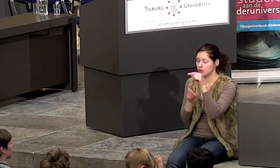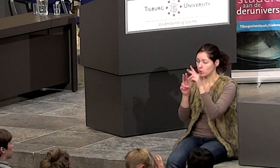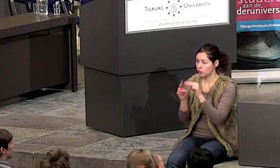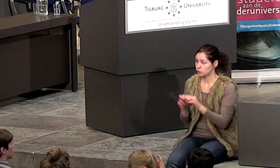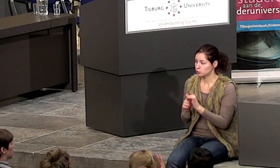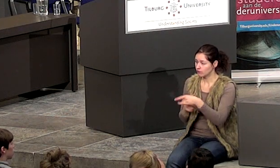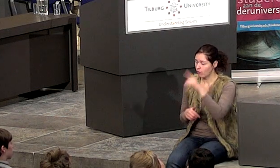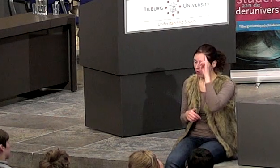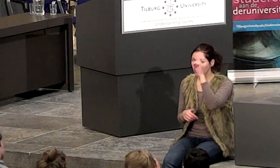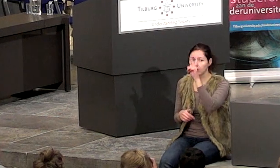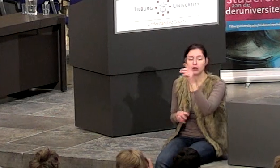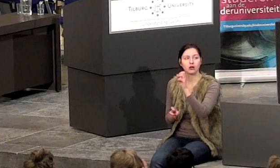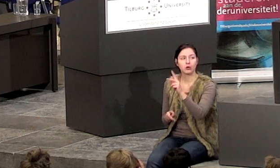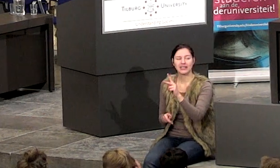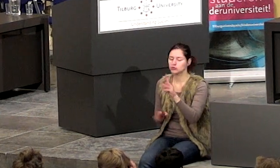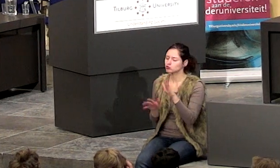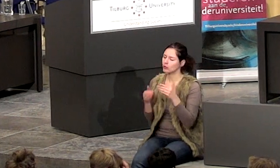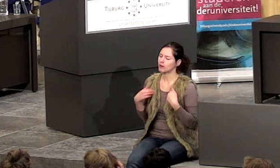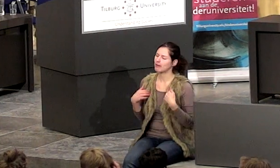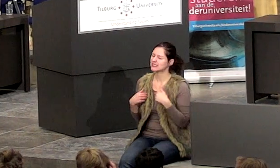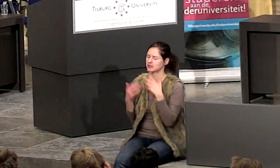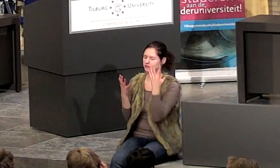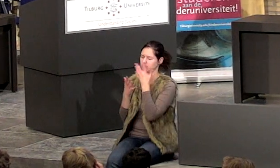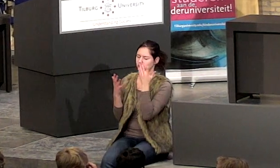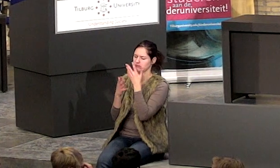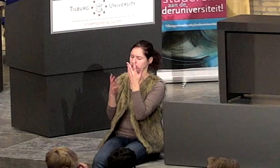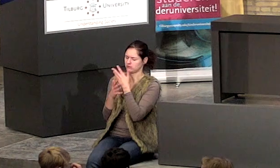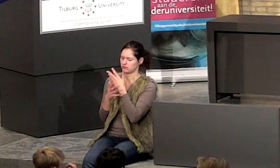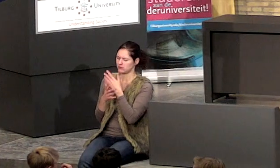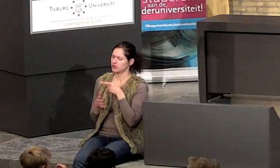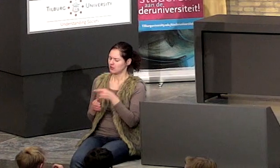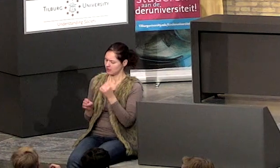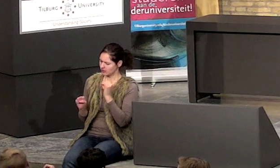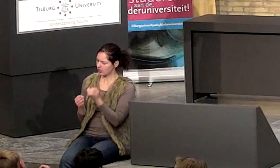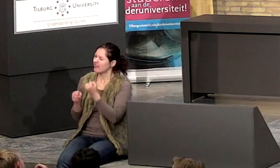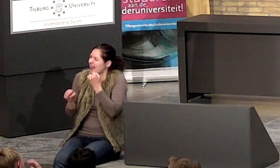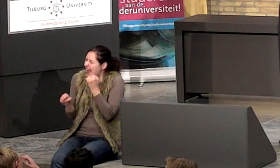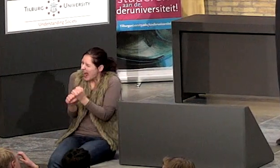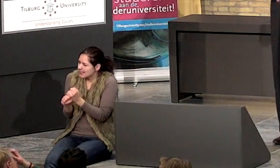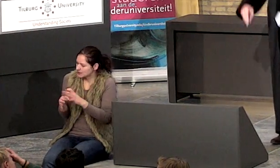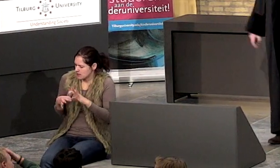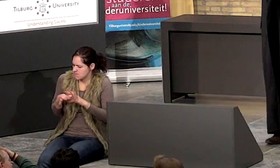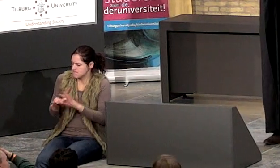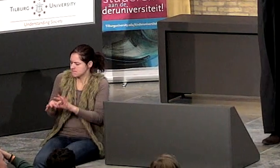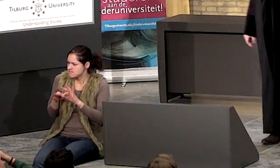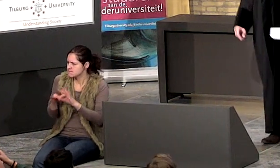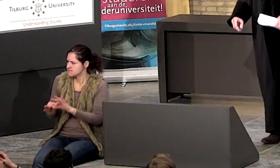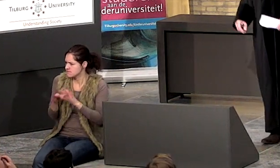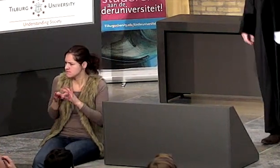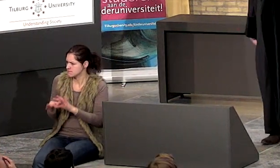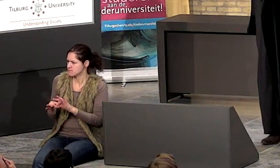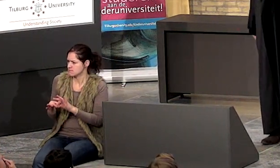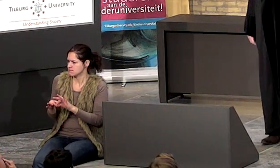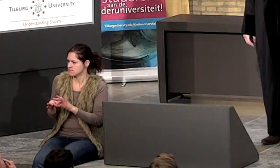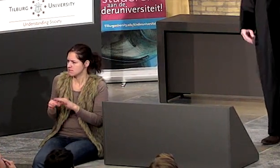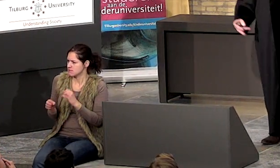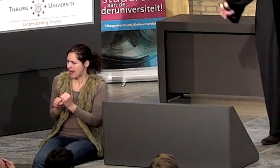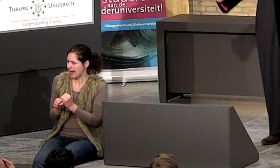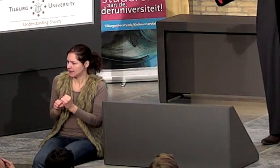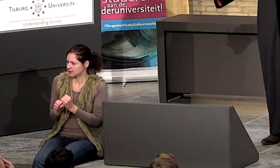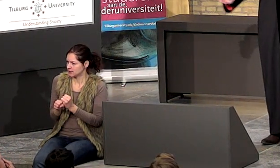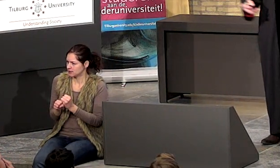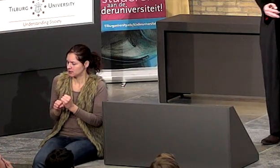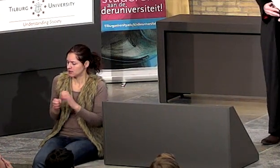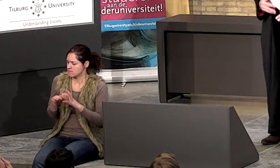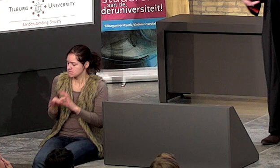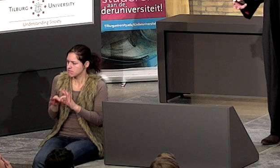is dat voor mensen die een beetje in de war zijn, dat die echt een band opbouwen, echt gaan houden van, weet je,